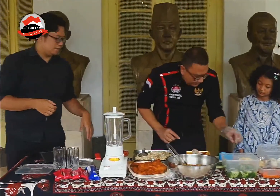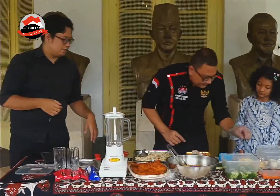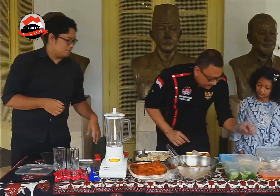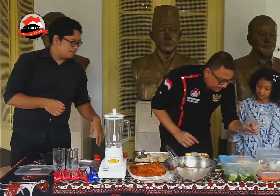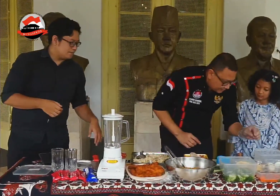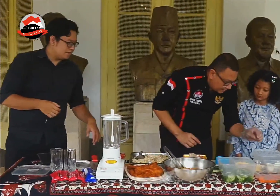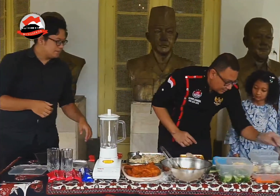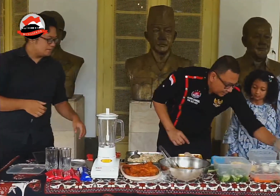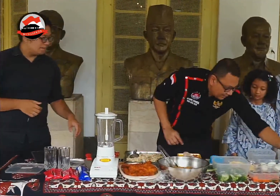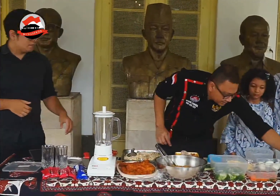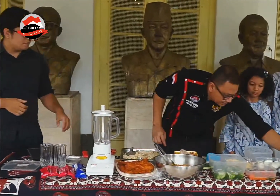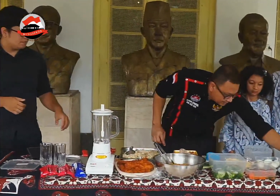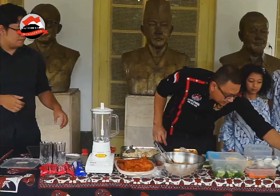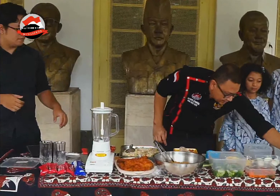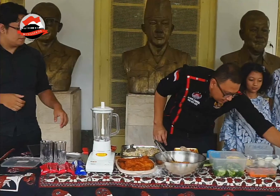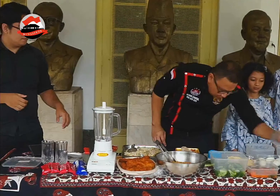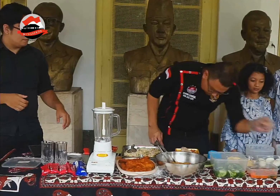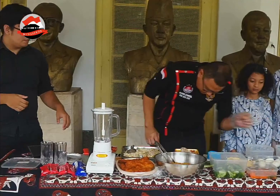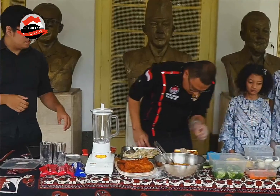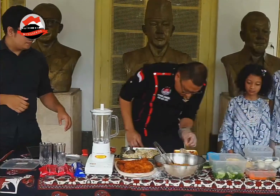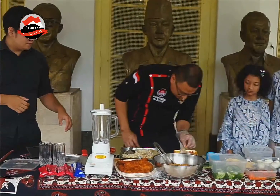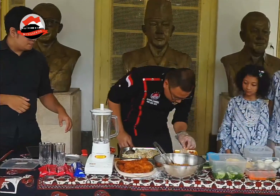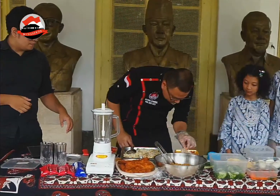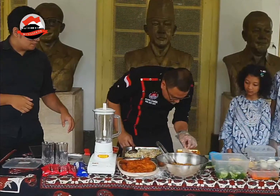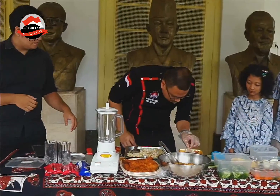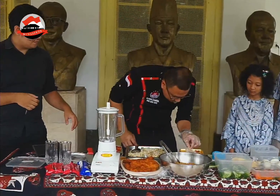dua, kita kasih hidungnya,